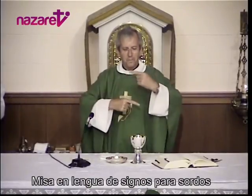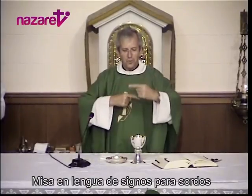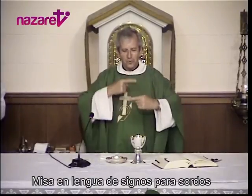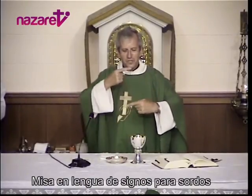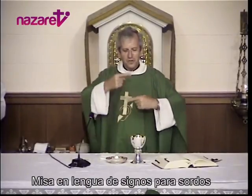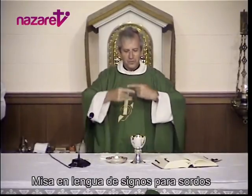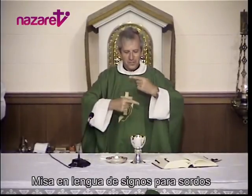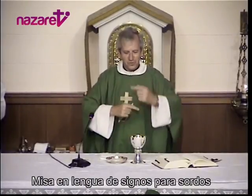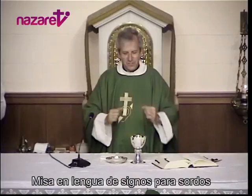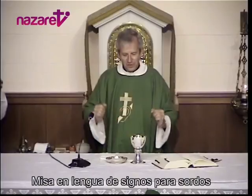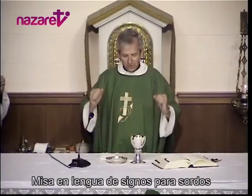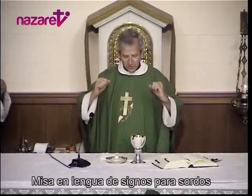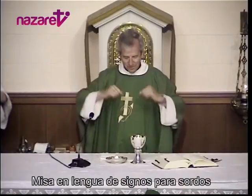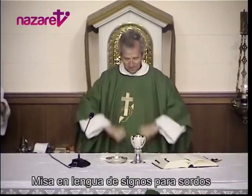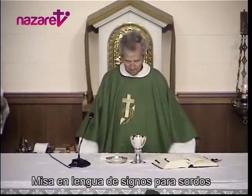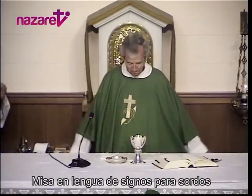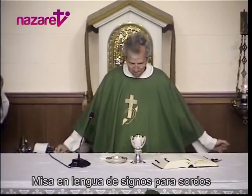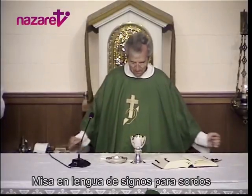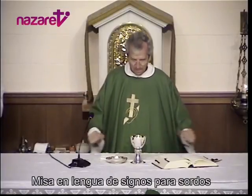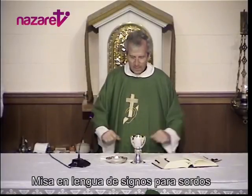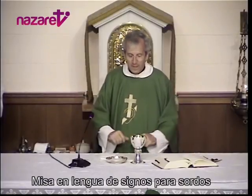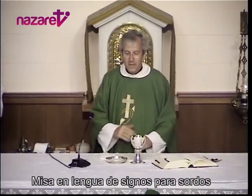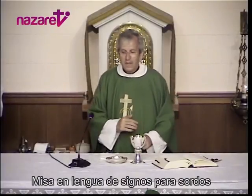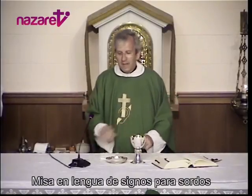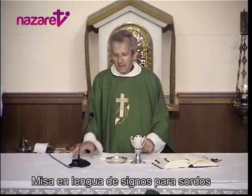los siglos de los siglos. Amén.